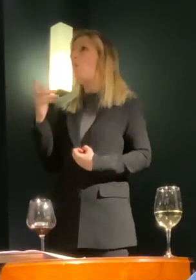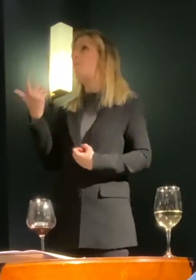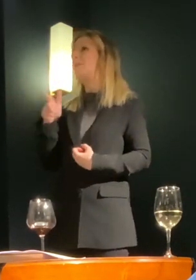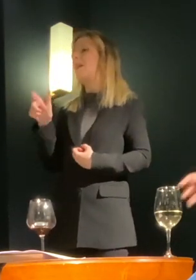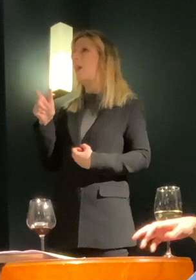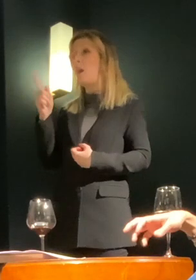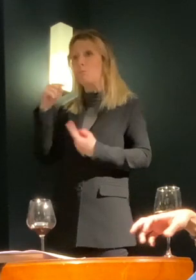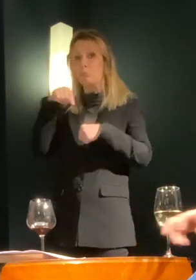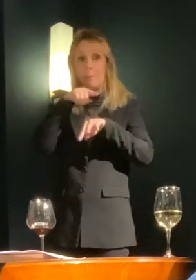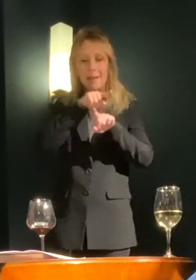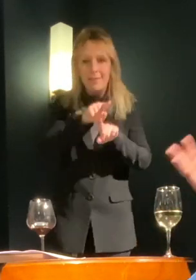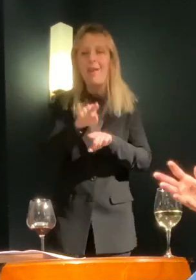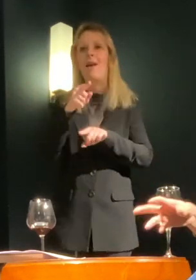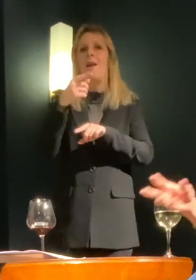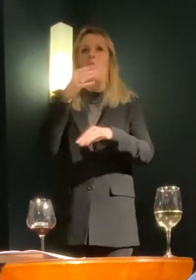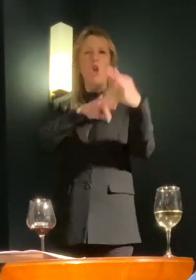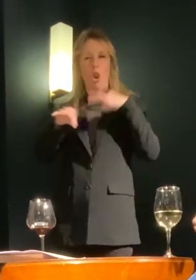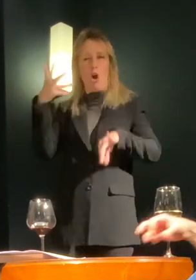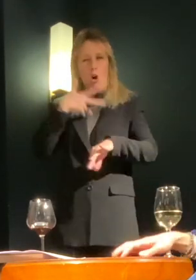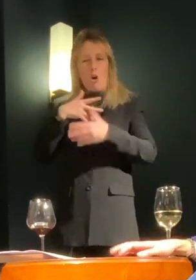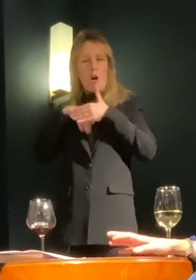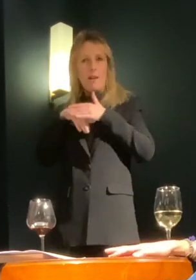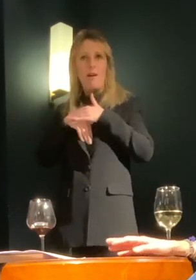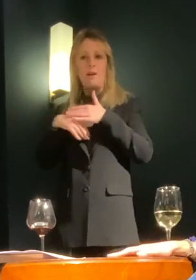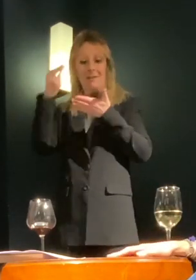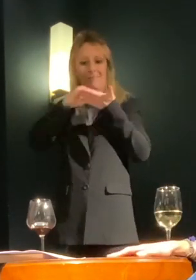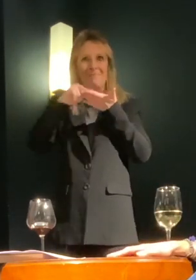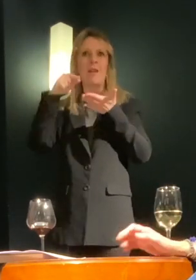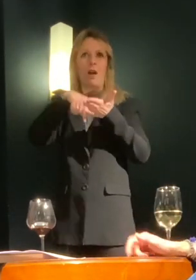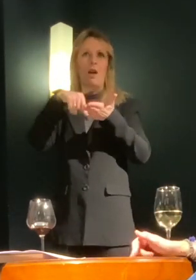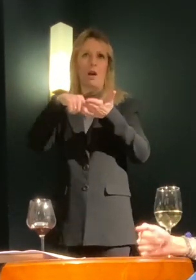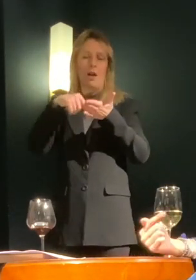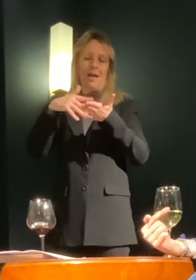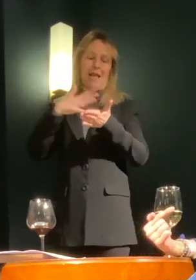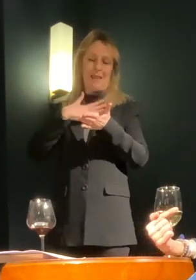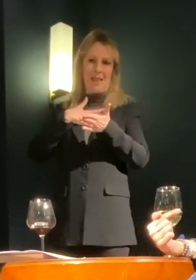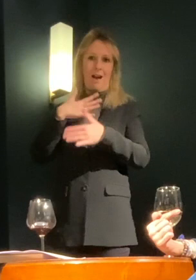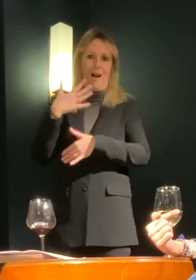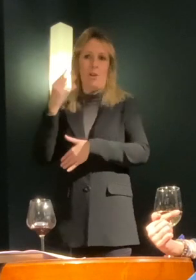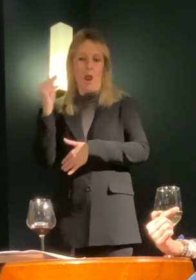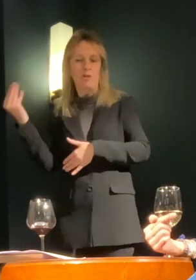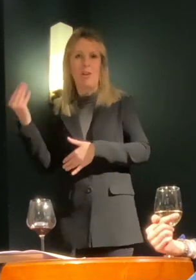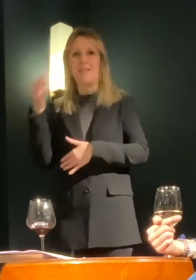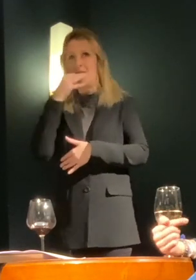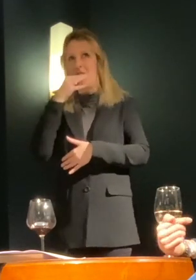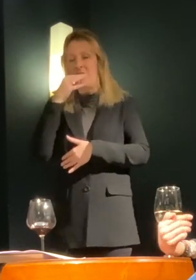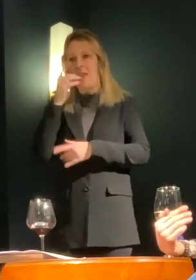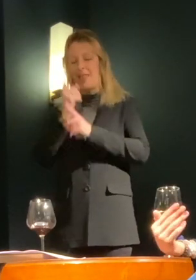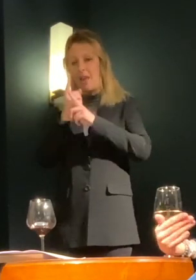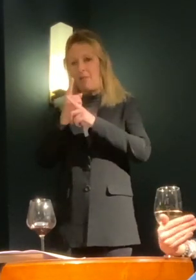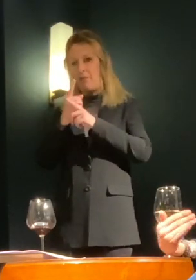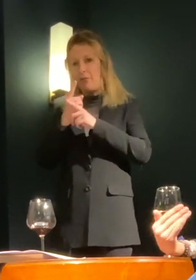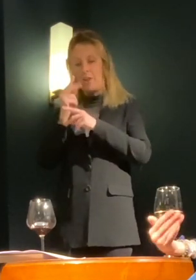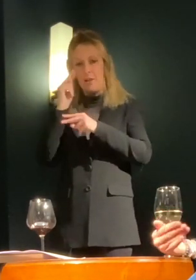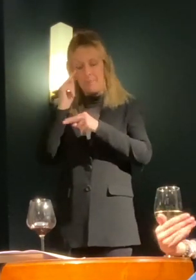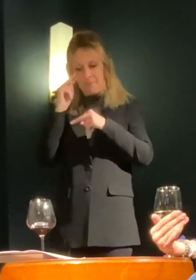perché ovviamente scrivere un romanzo, qualsiasi romanzo, scrivere un romanzo in particolare sull'adolescenza significa fare i conti con la tua di adolescenza e quindi